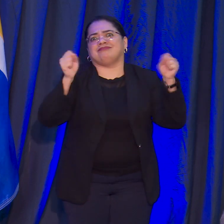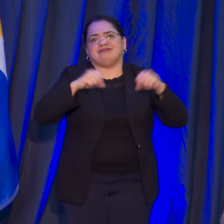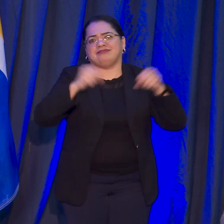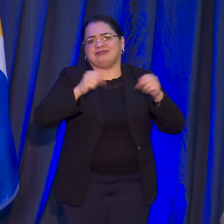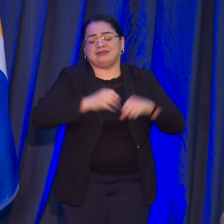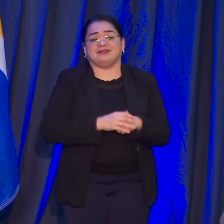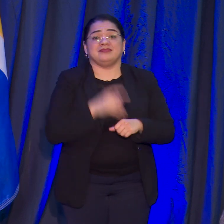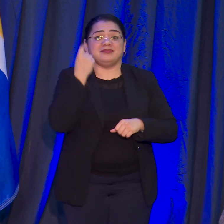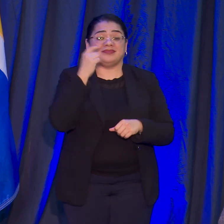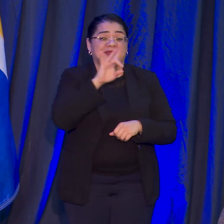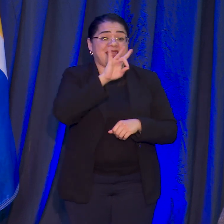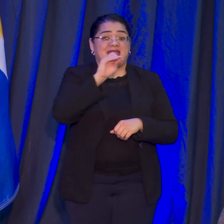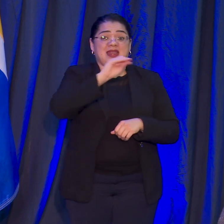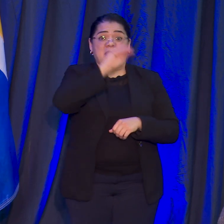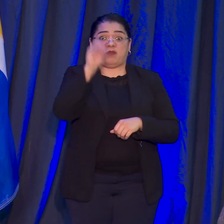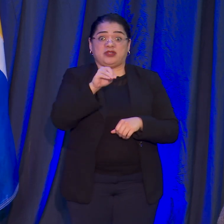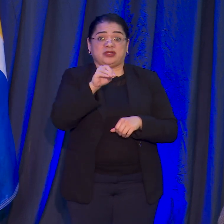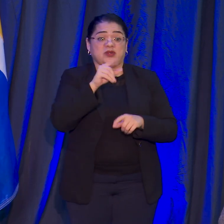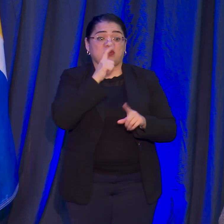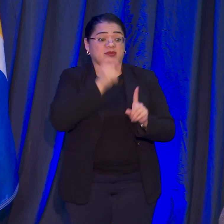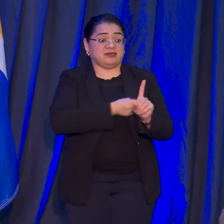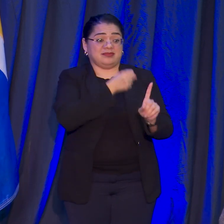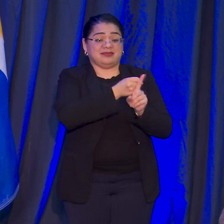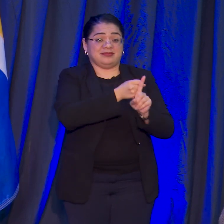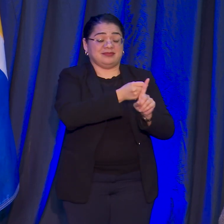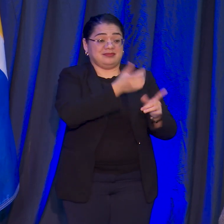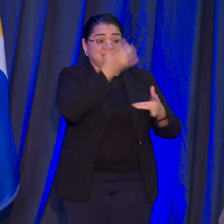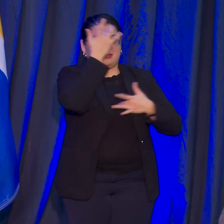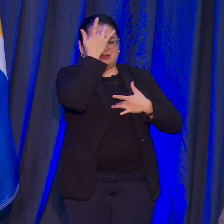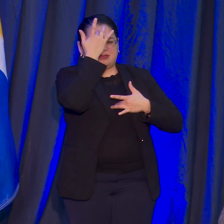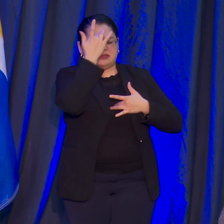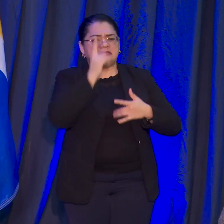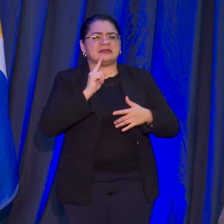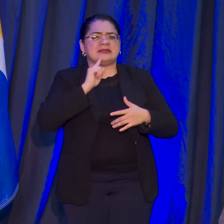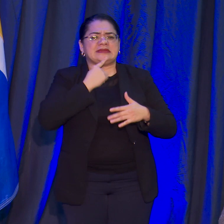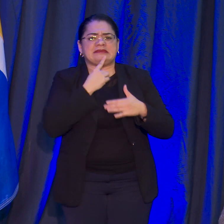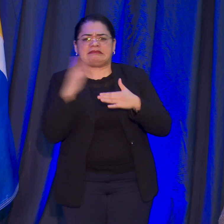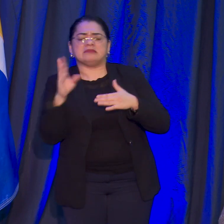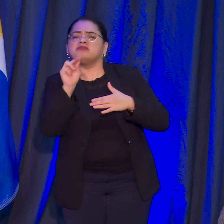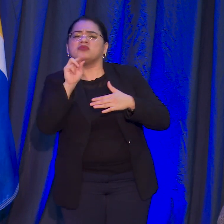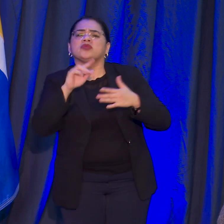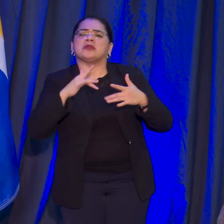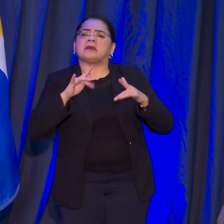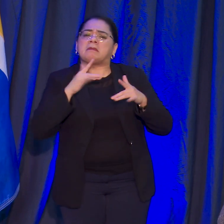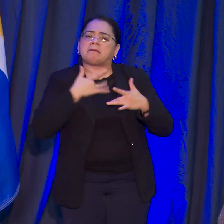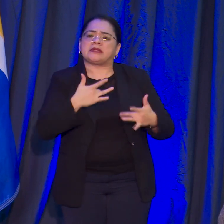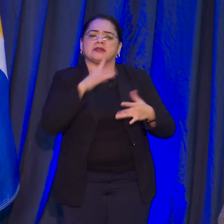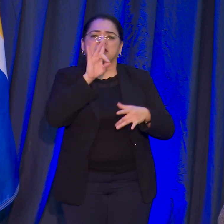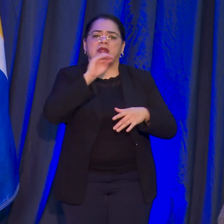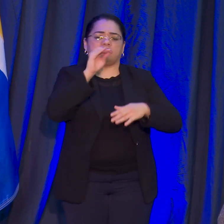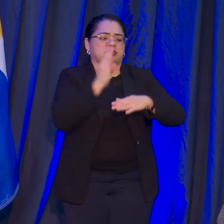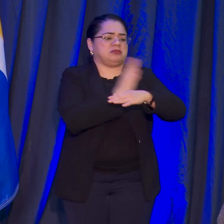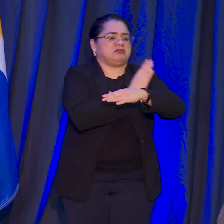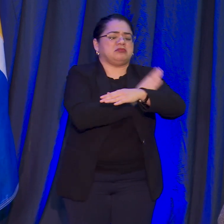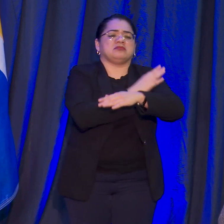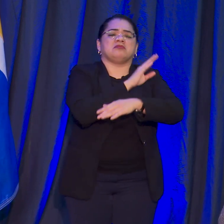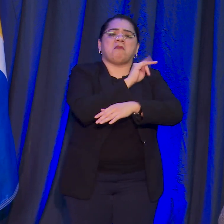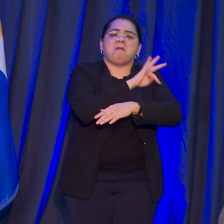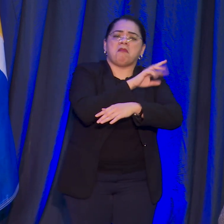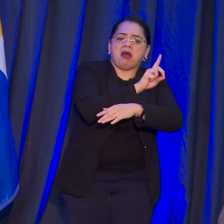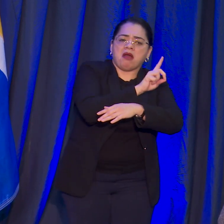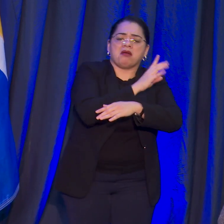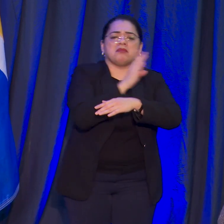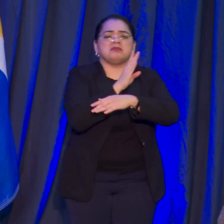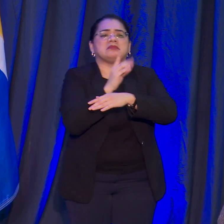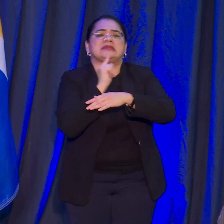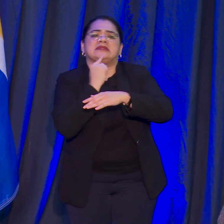del 80% de las personas infectadas experimentan una enfermedad leve a moderada. El 15% de